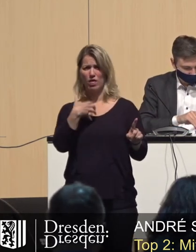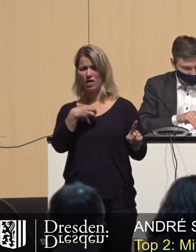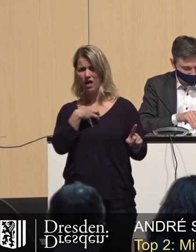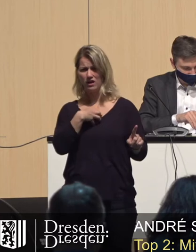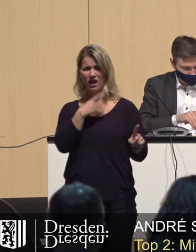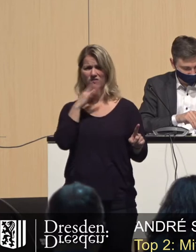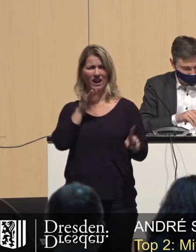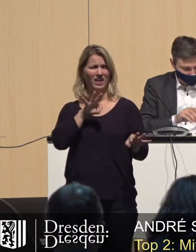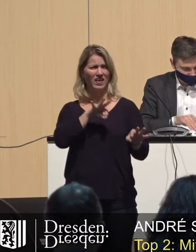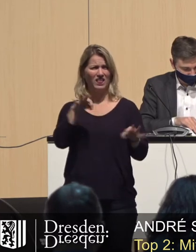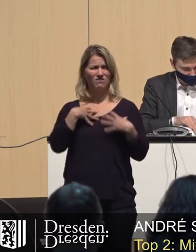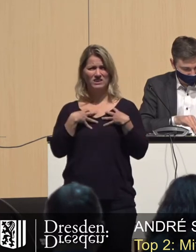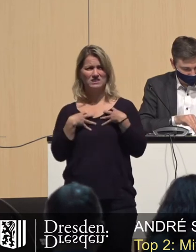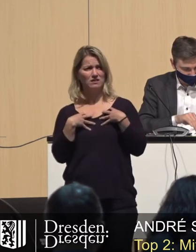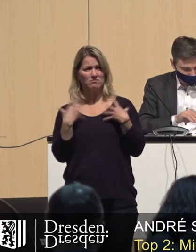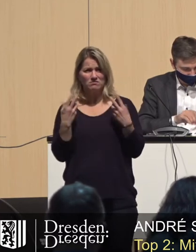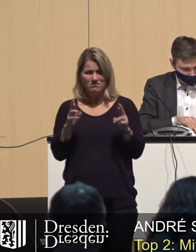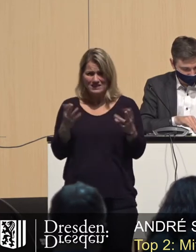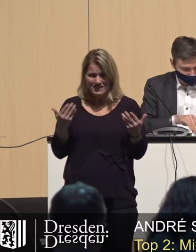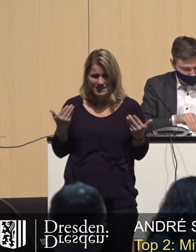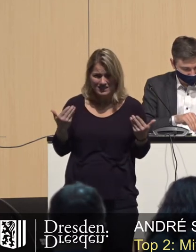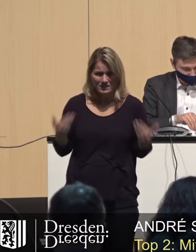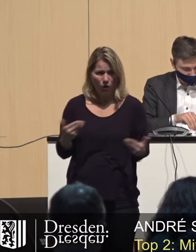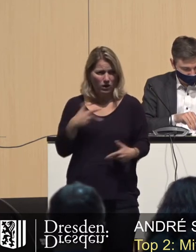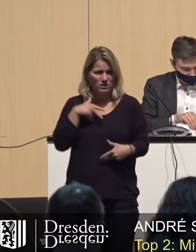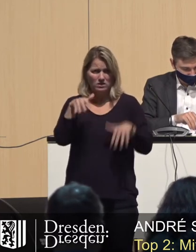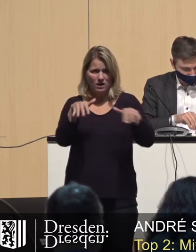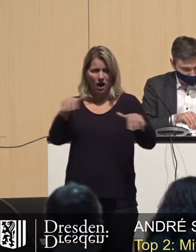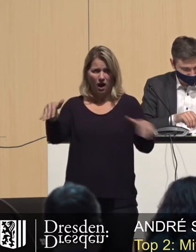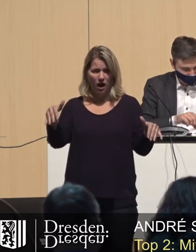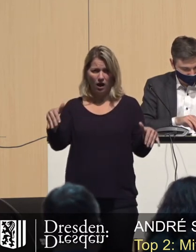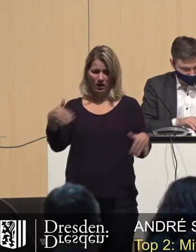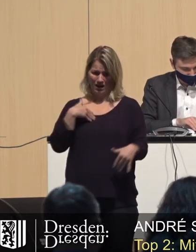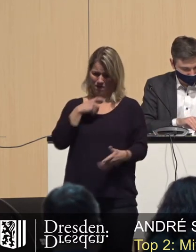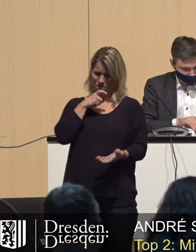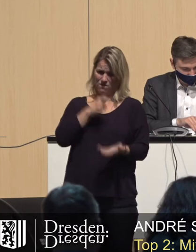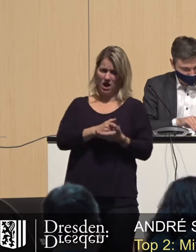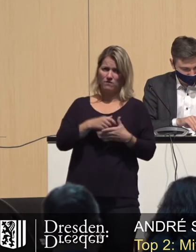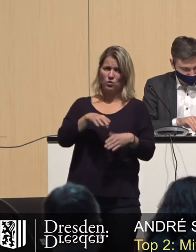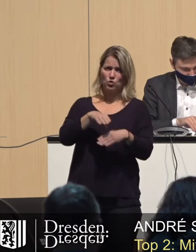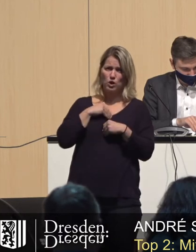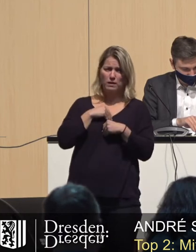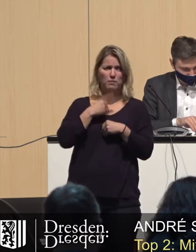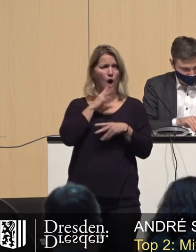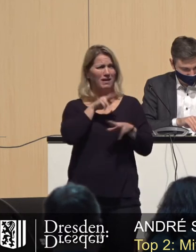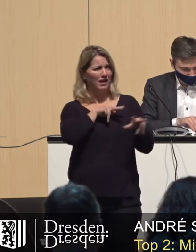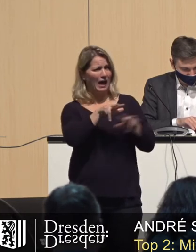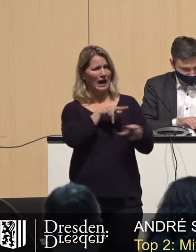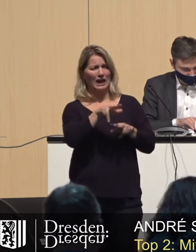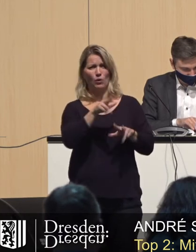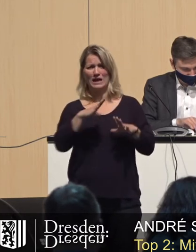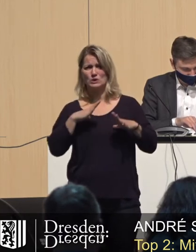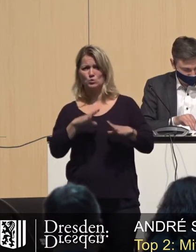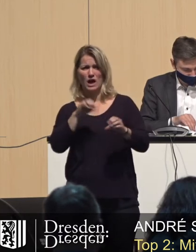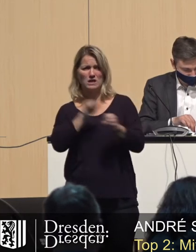nun mal bittere Realität. Und jene, die Verantwortung tragen, ob in der Regierung oder den Gesundheitsämtern,